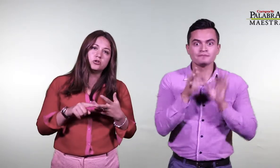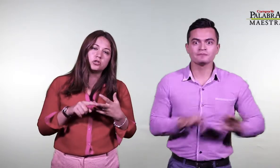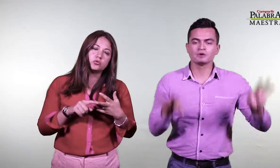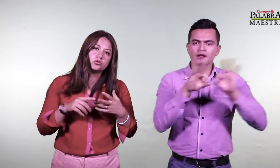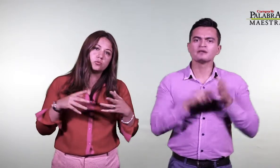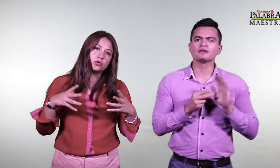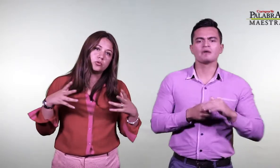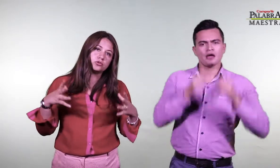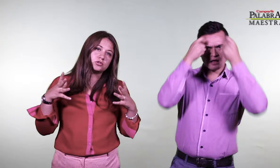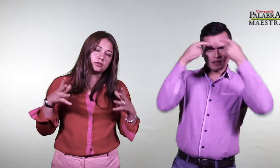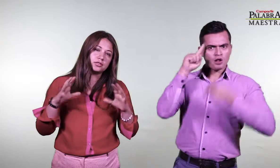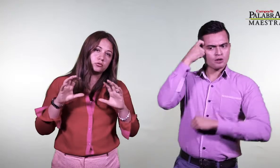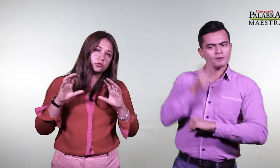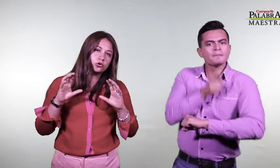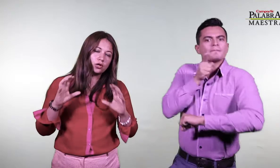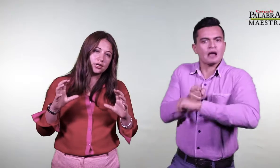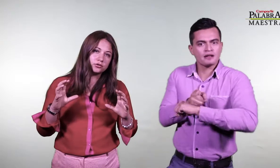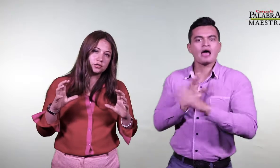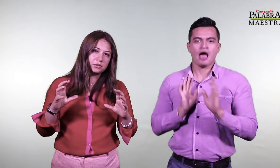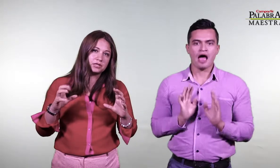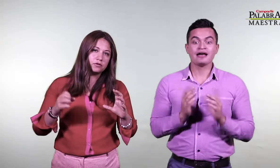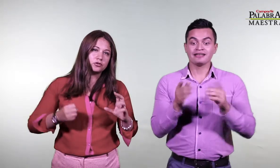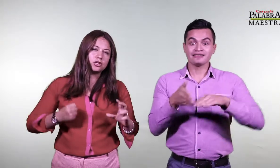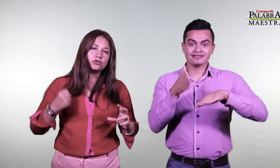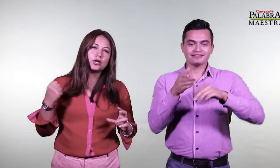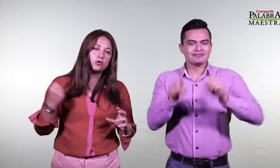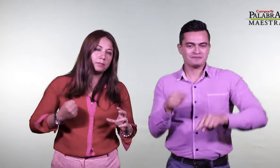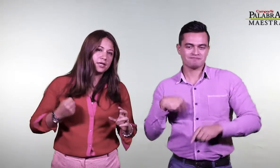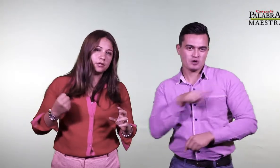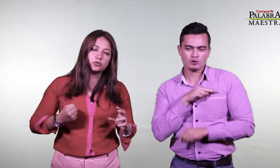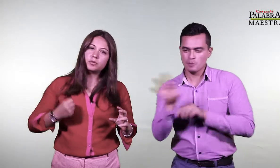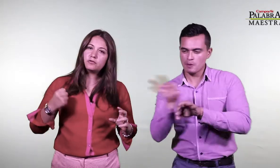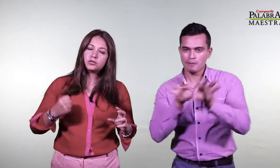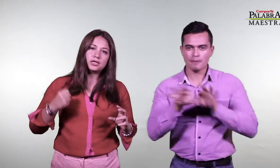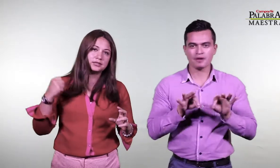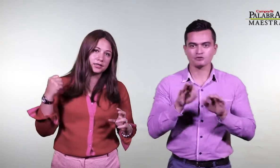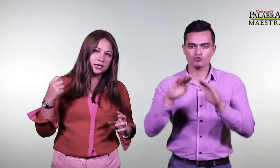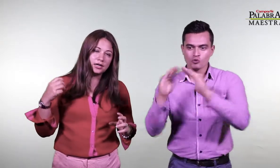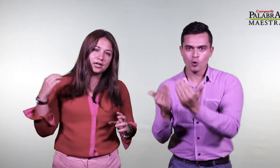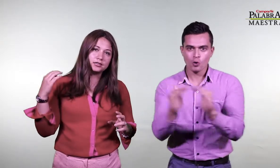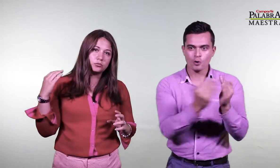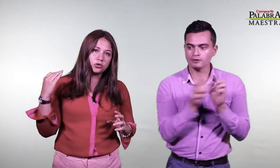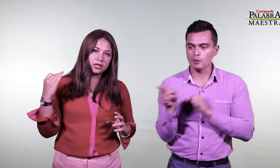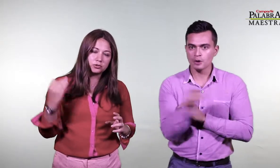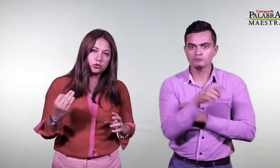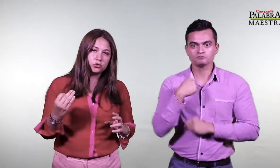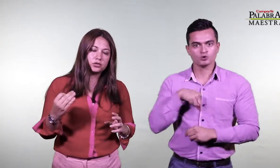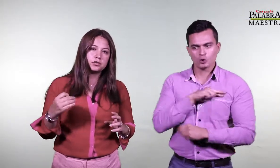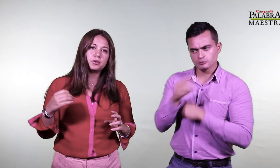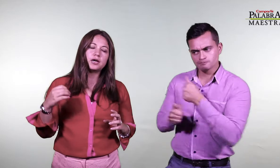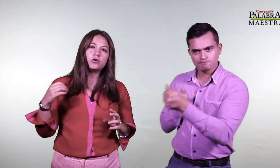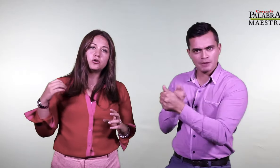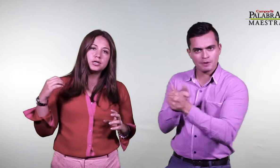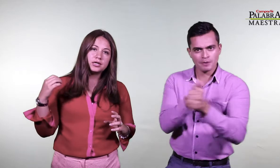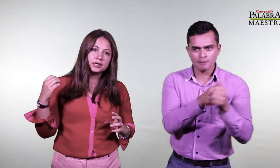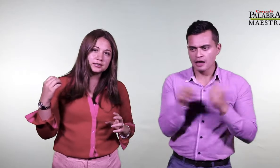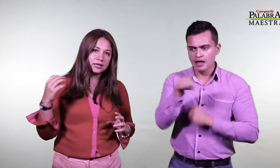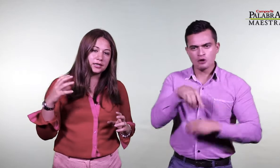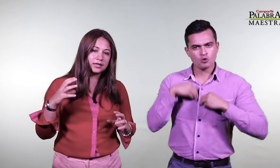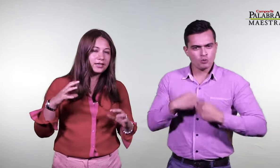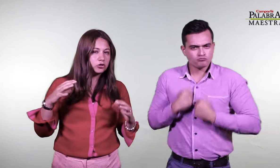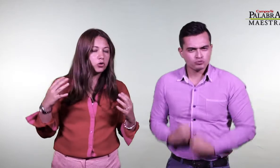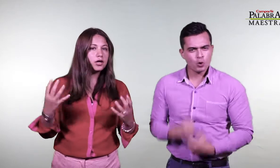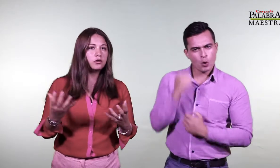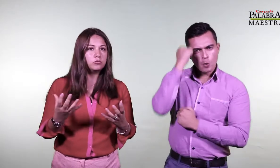estatal. Nos hemos propuesto establecer unos colegios específicos que los acompañemos para fortalecer las metodologías